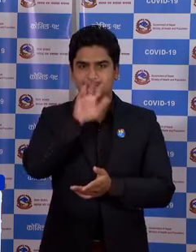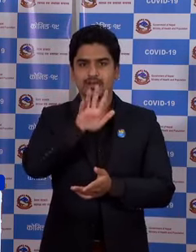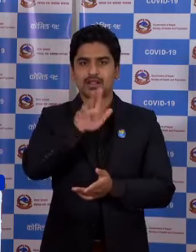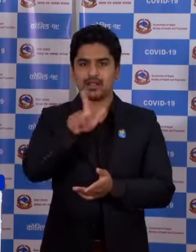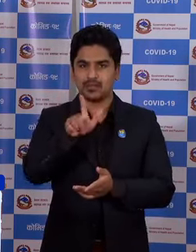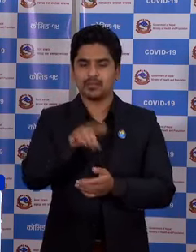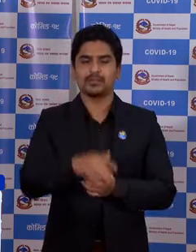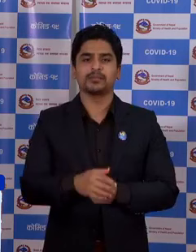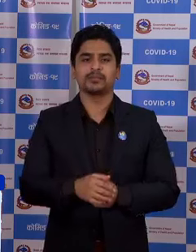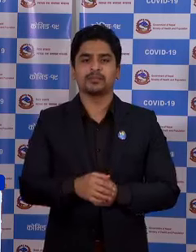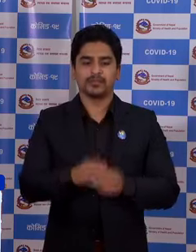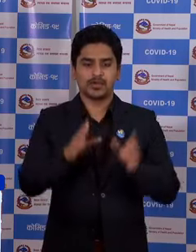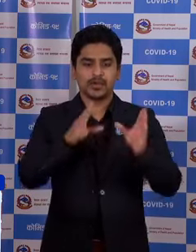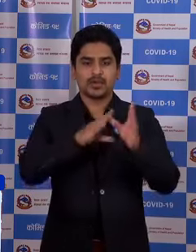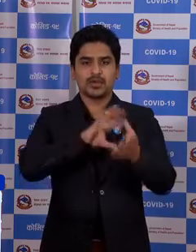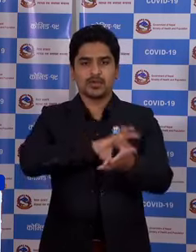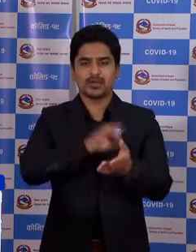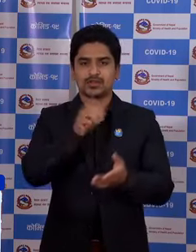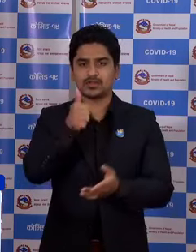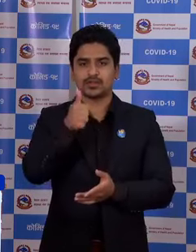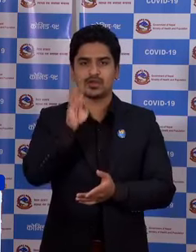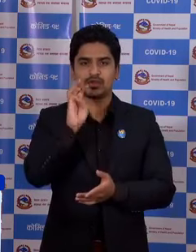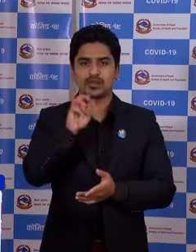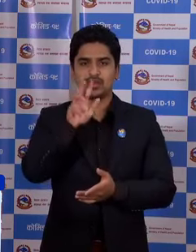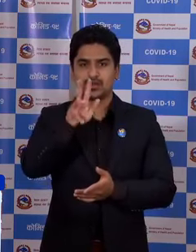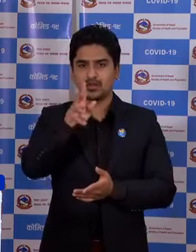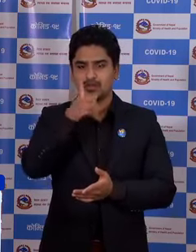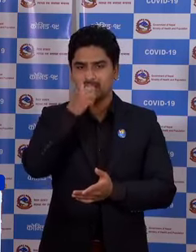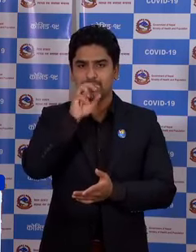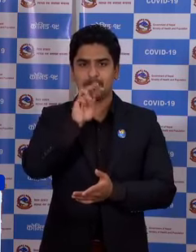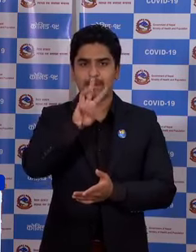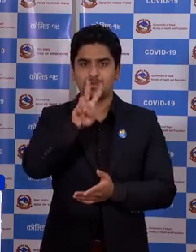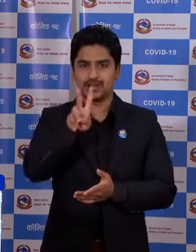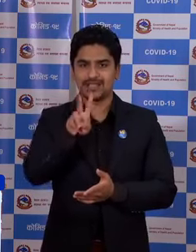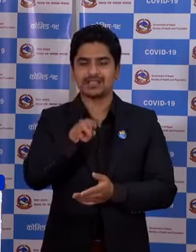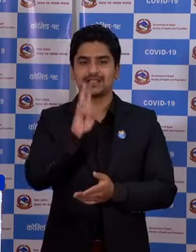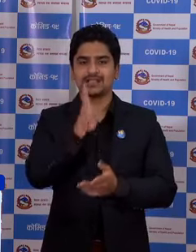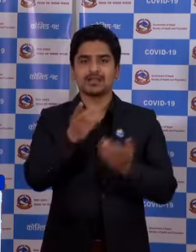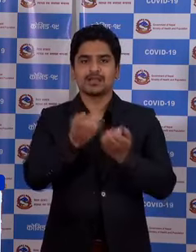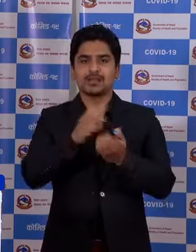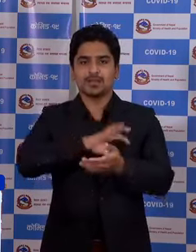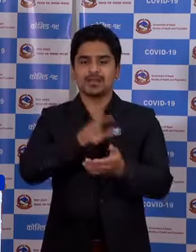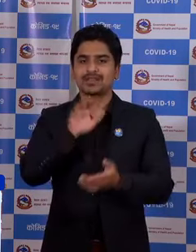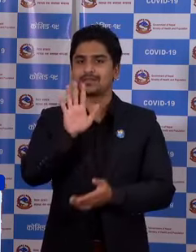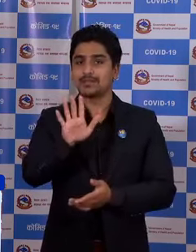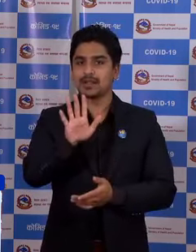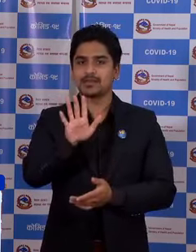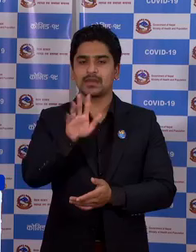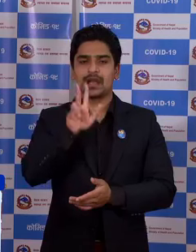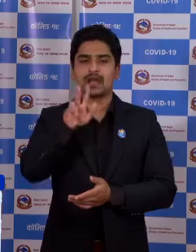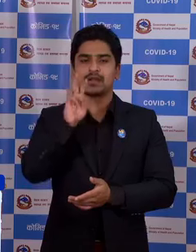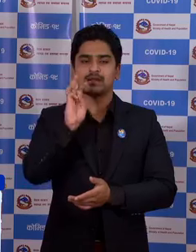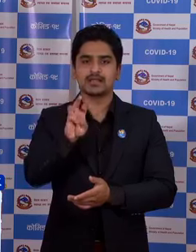11,257, गण्डकी प्रदेशमा 6,932, त्यसै गरी प्रदेश नम्बर पाँचमा